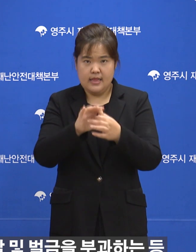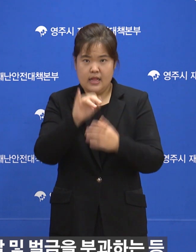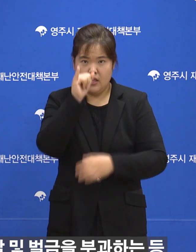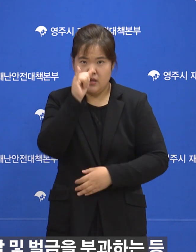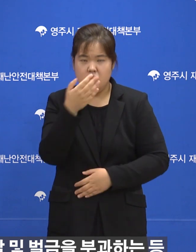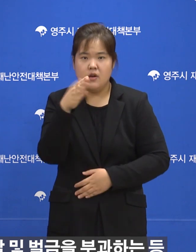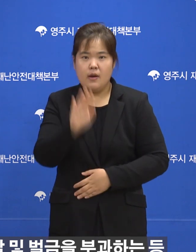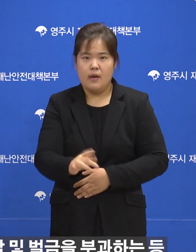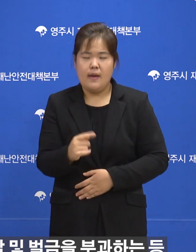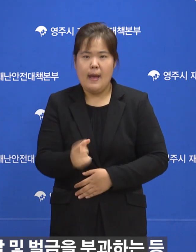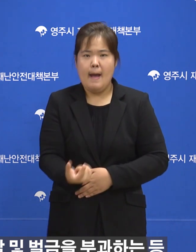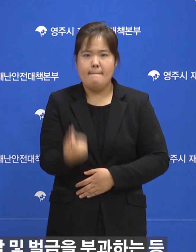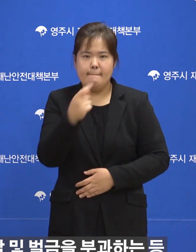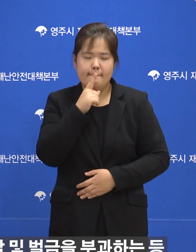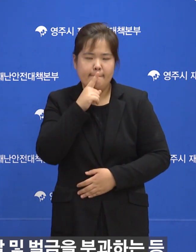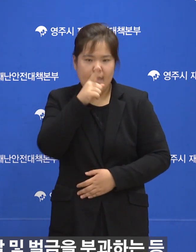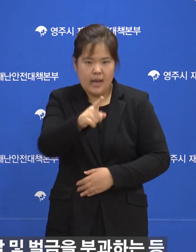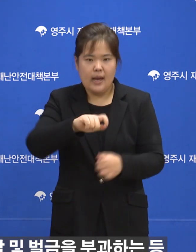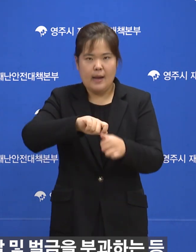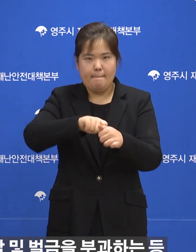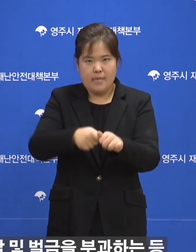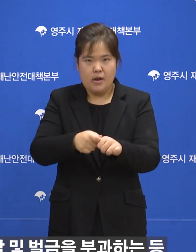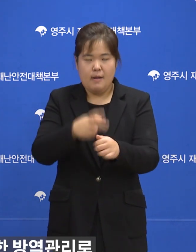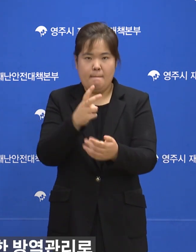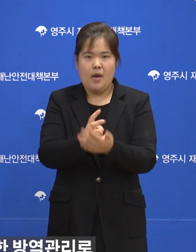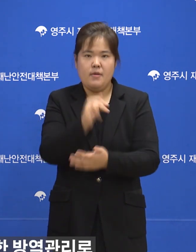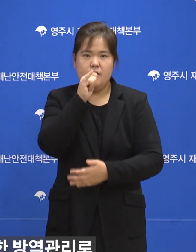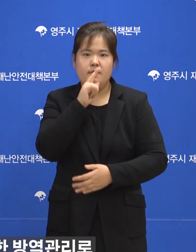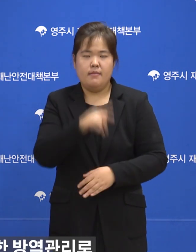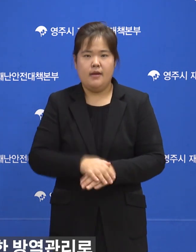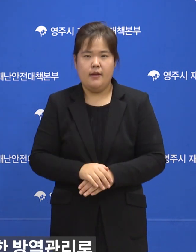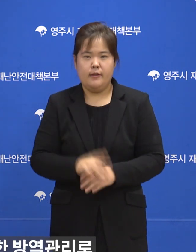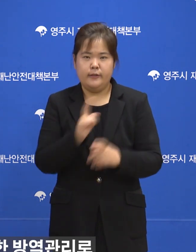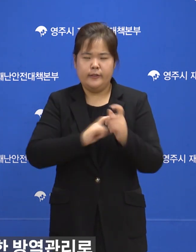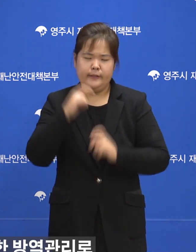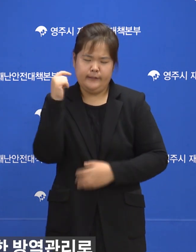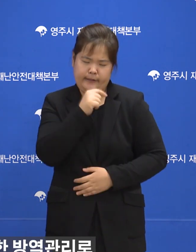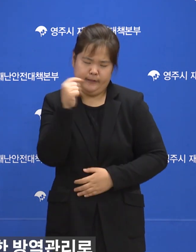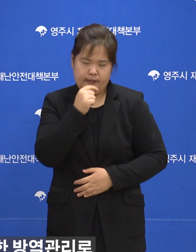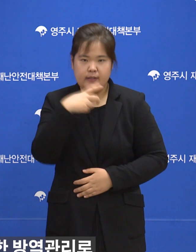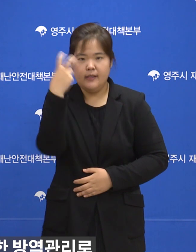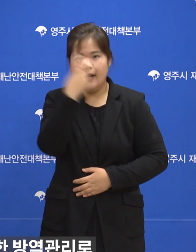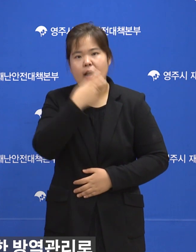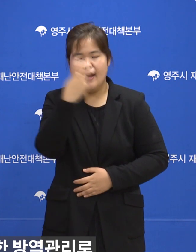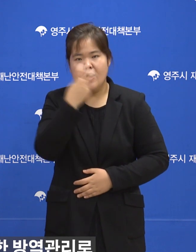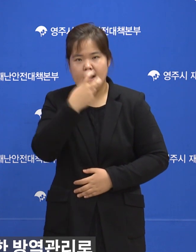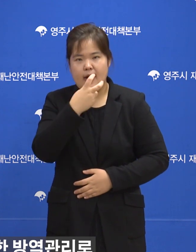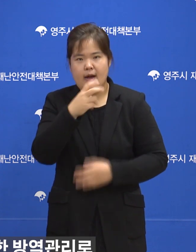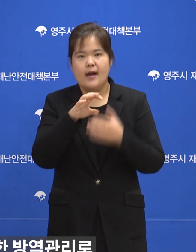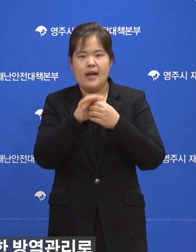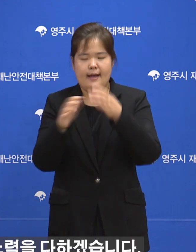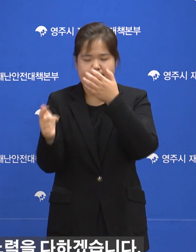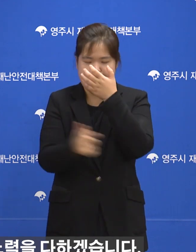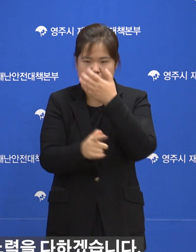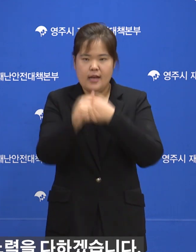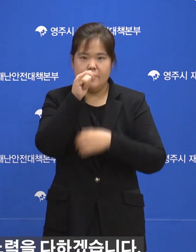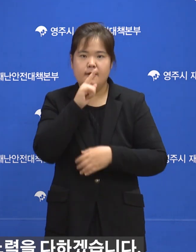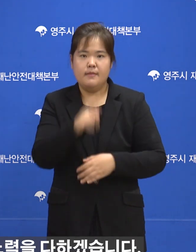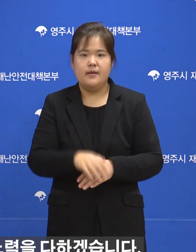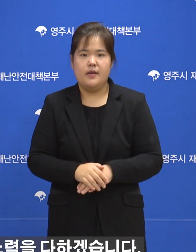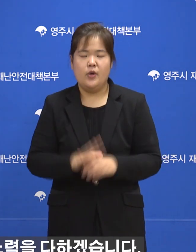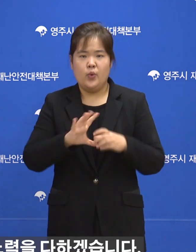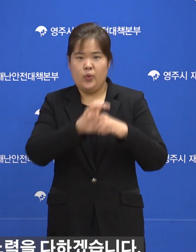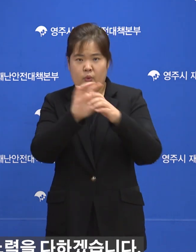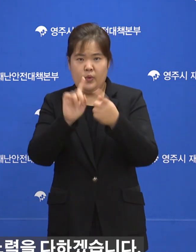즉시 고발 및 벌칙을 부과하는 등 엄격한 점검과 강력한 방역관리로 코로나19